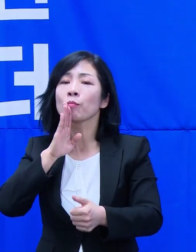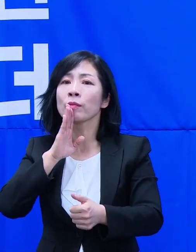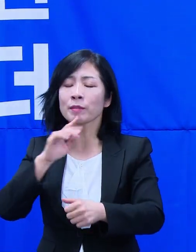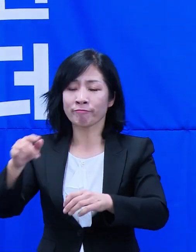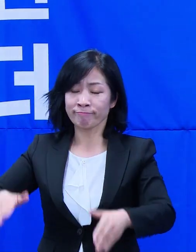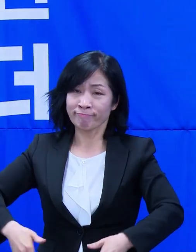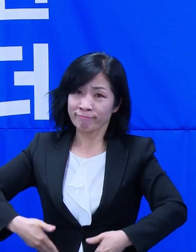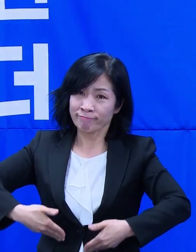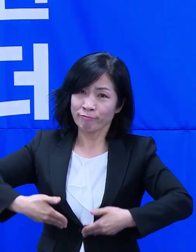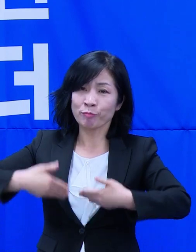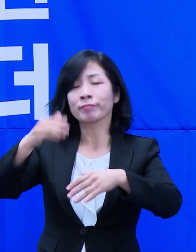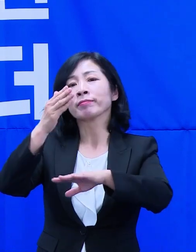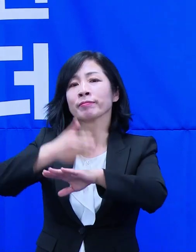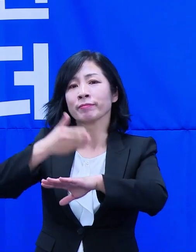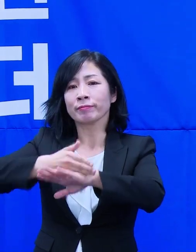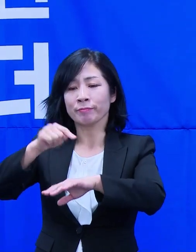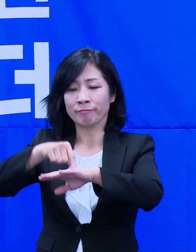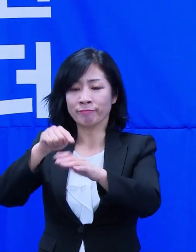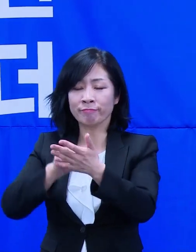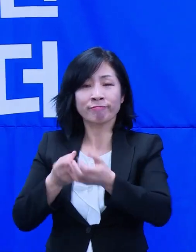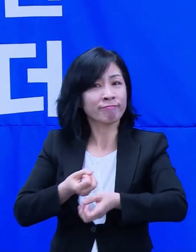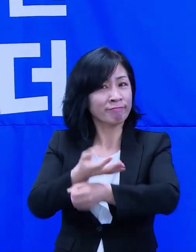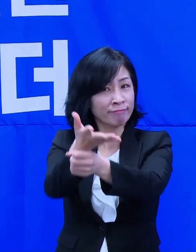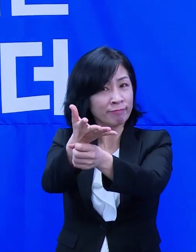감사의 박수를 부탁드리겠습니다.